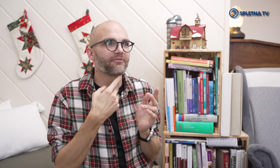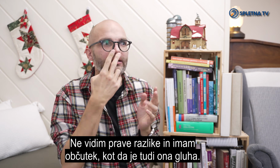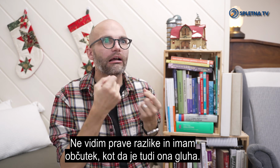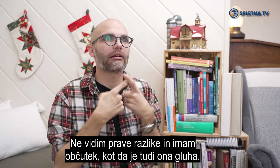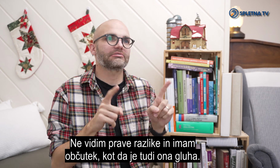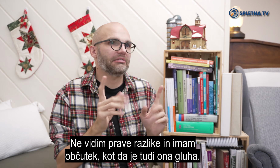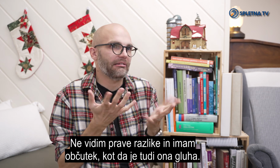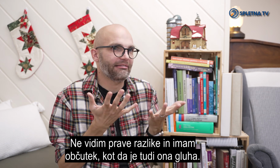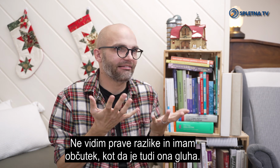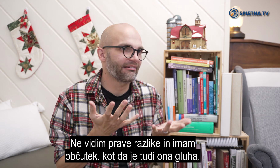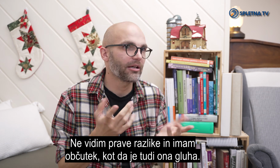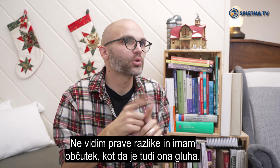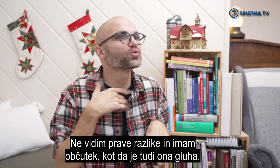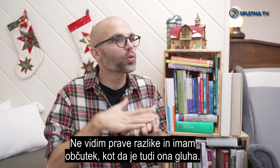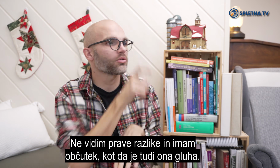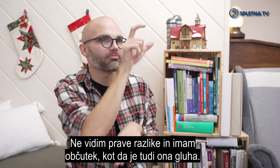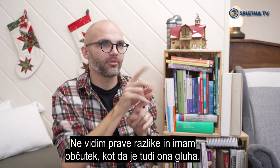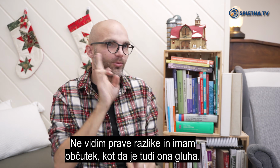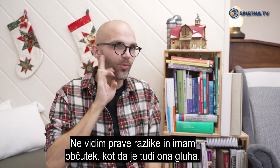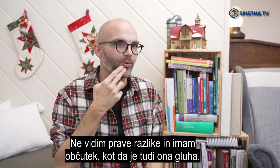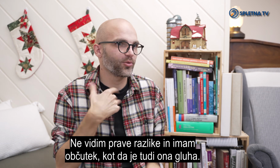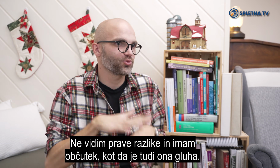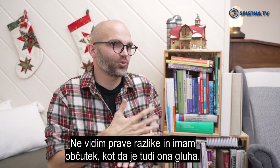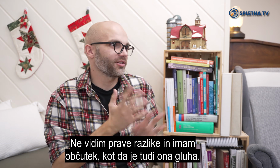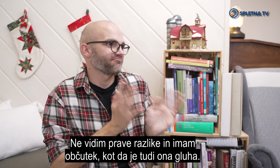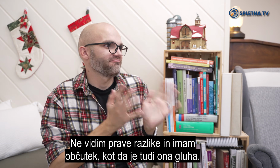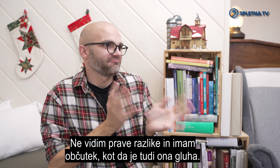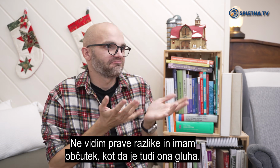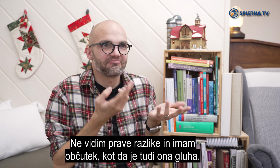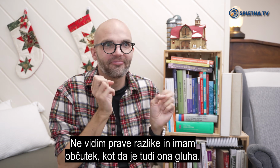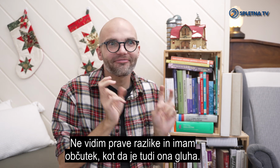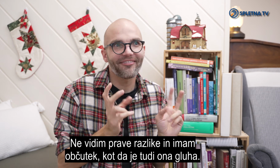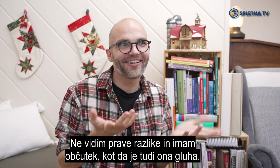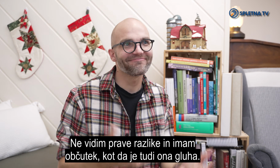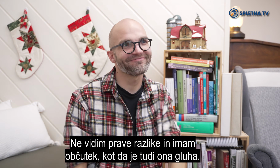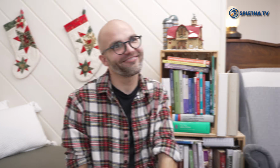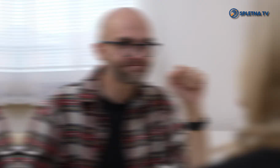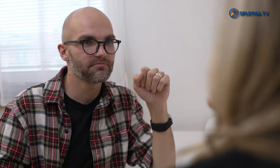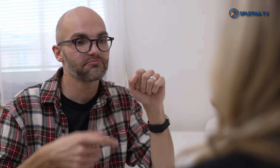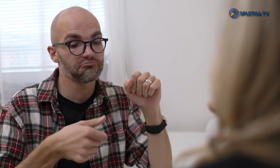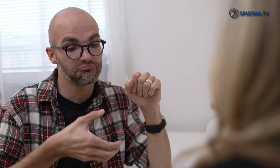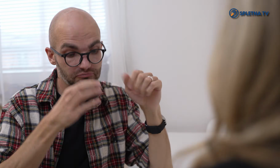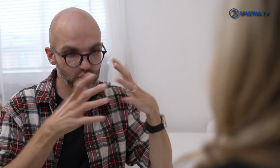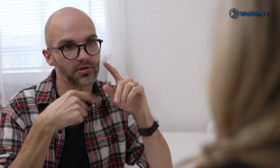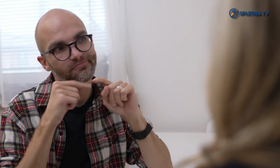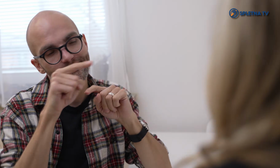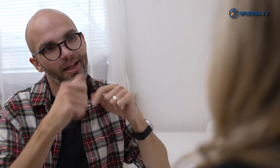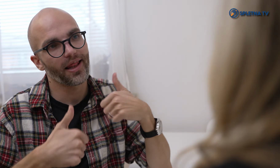večinoma kretava, včasih tudi govoriva, vendar več kretava. Ne vidim prave razlike in imam občutek, kot da je tudi ona